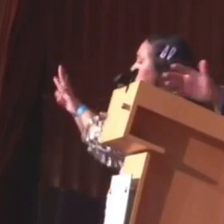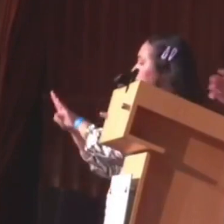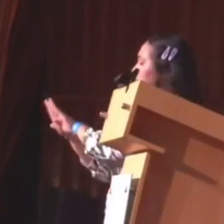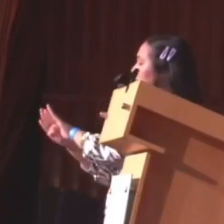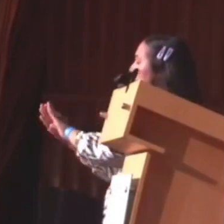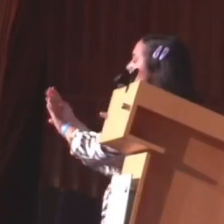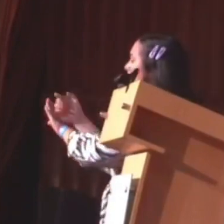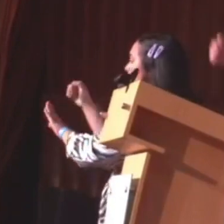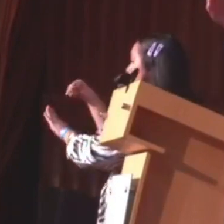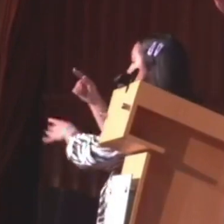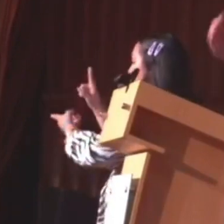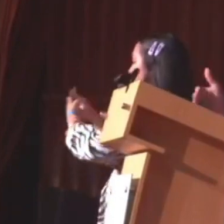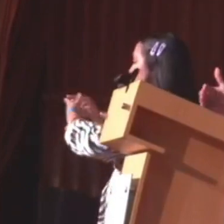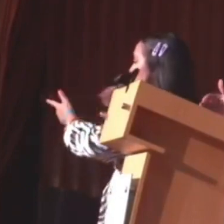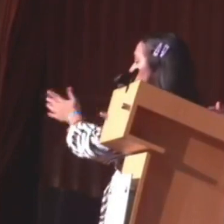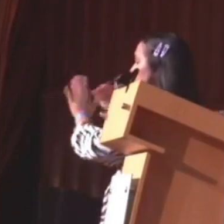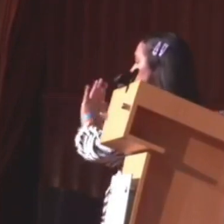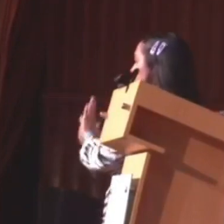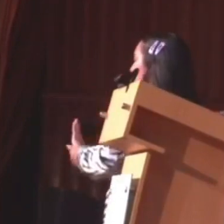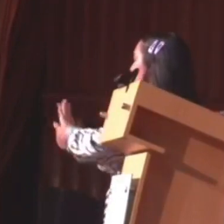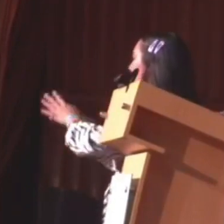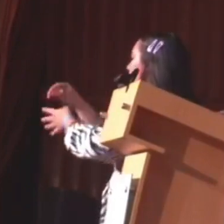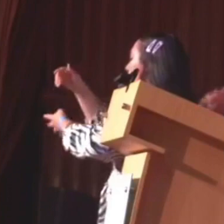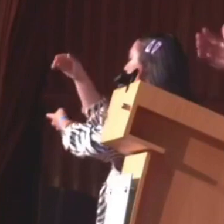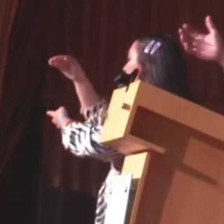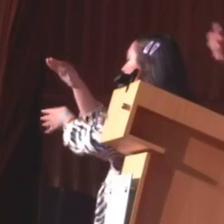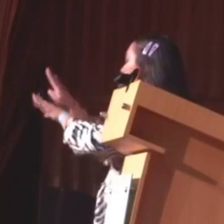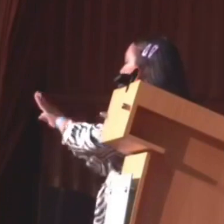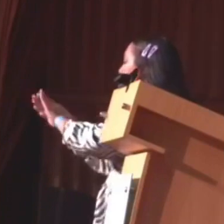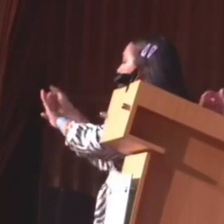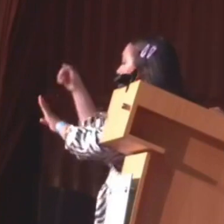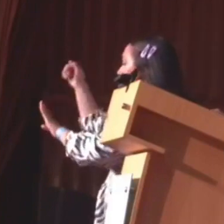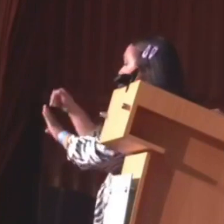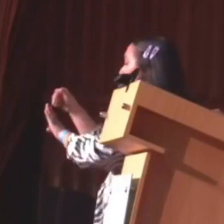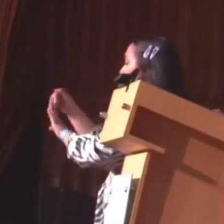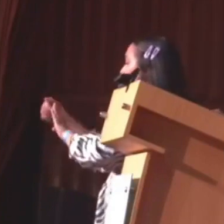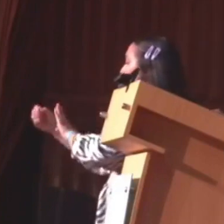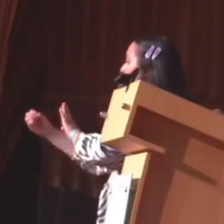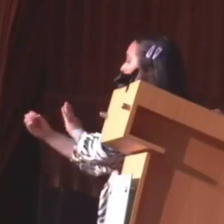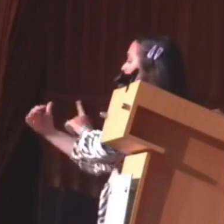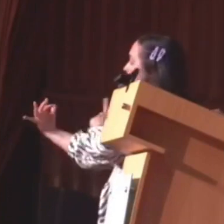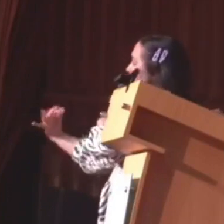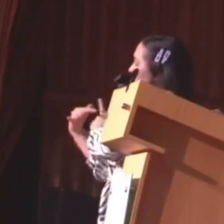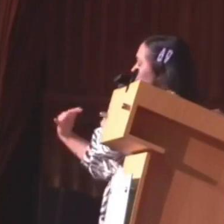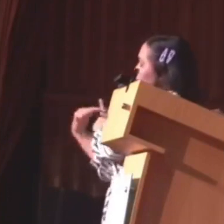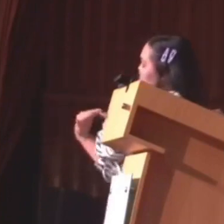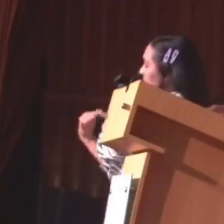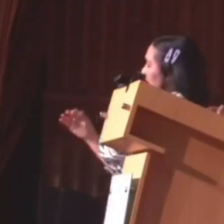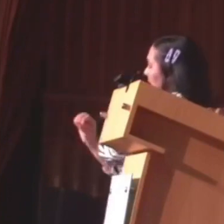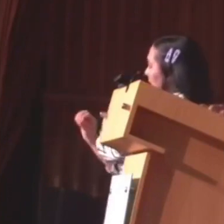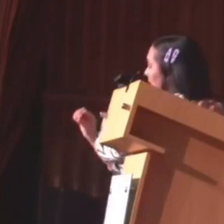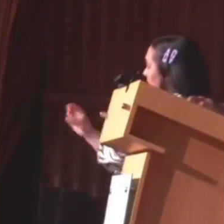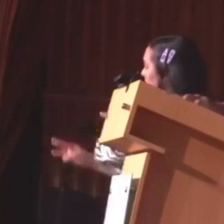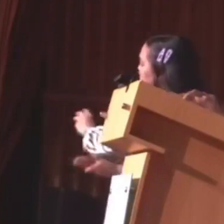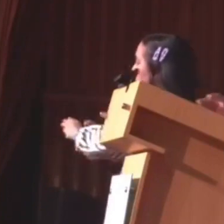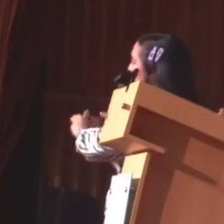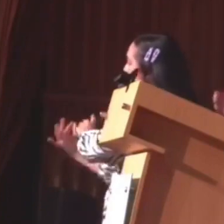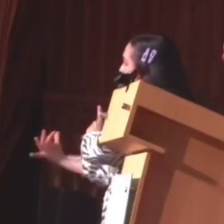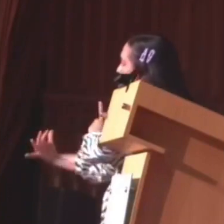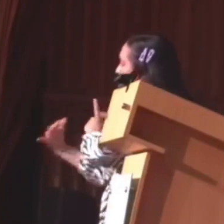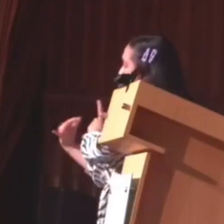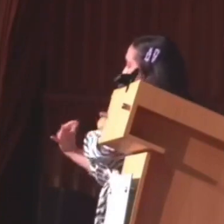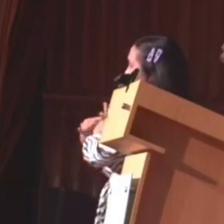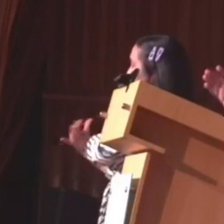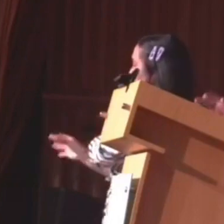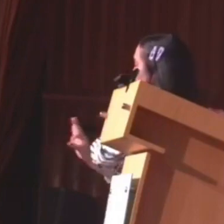afuera. Hay que cerrar la puerta. No dejar que entren cosas que nos pueden dañar. El Espíritu Santo nos